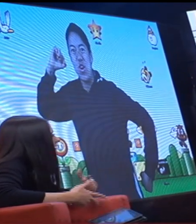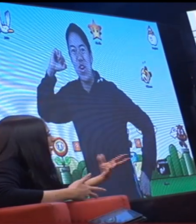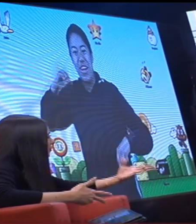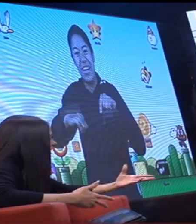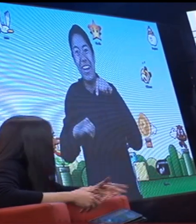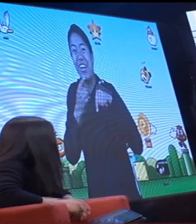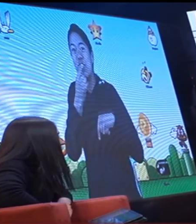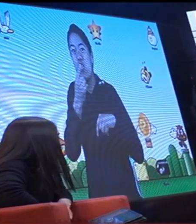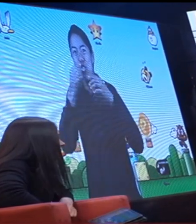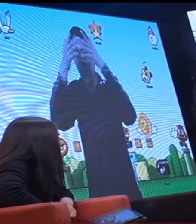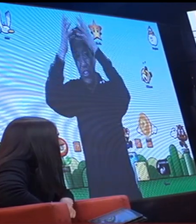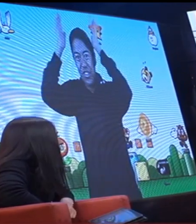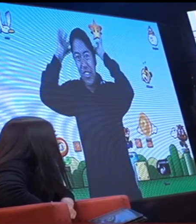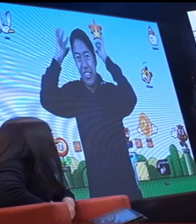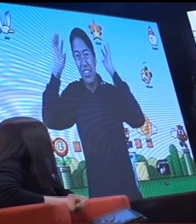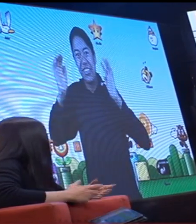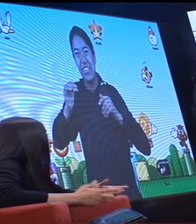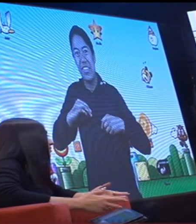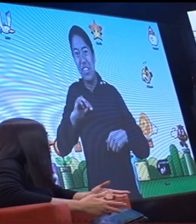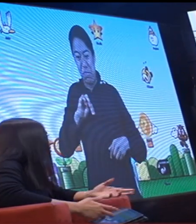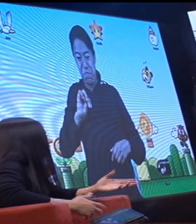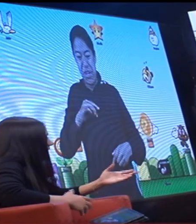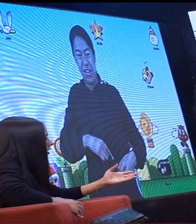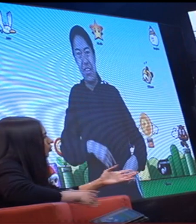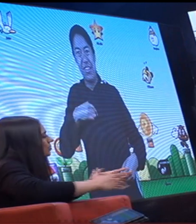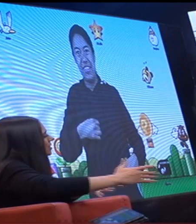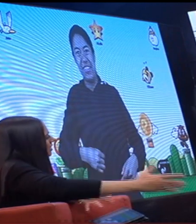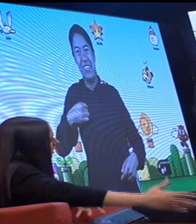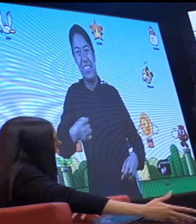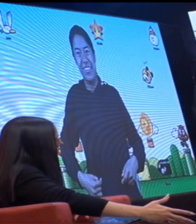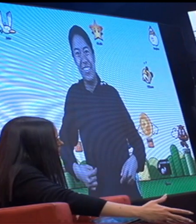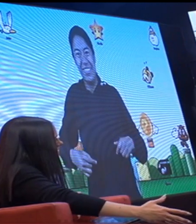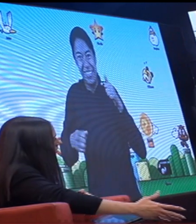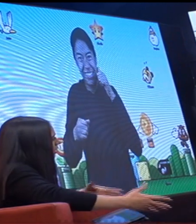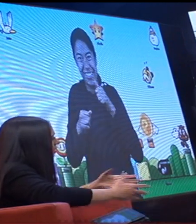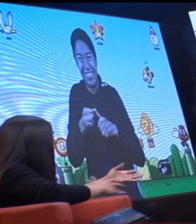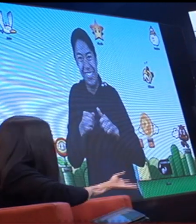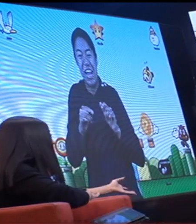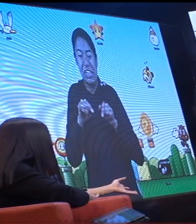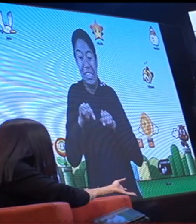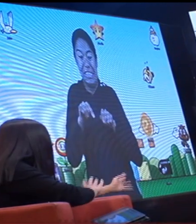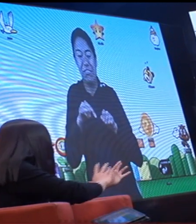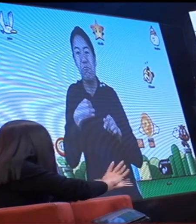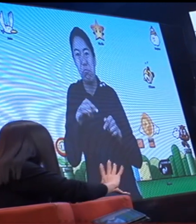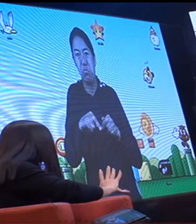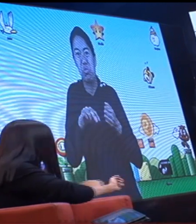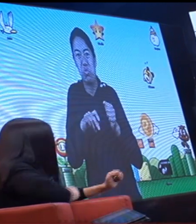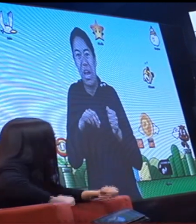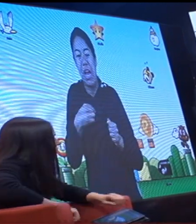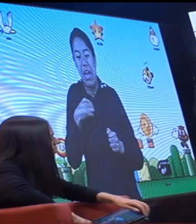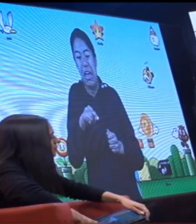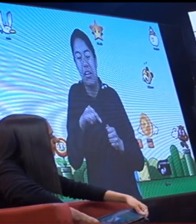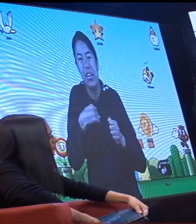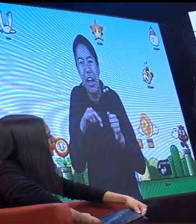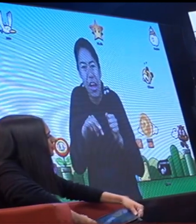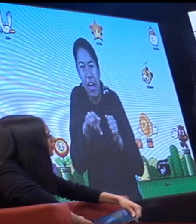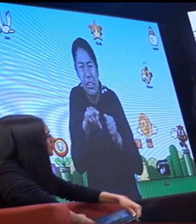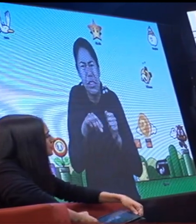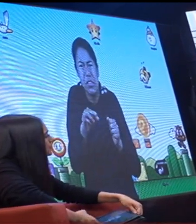impartiendo a estas personas con discapacidad? ¿Hay algún límite de edad para poder entrar? ¿Va a ser dirigido para un público en específico, Nani? Sí, la intención de la